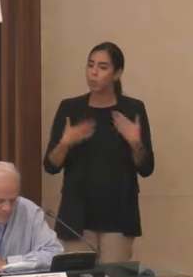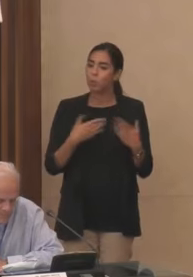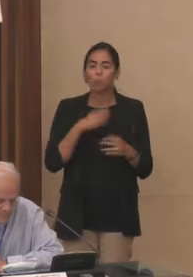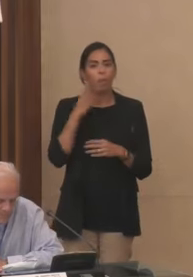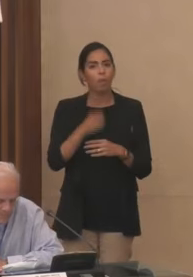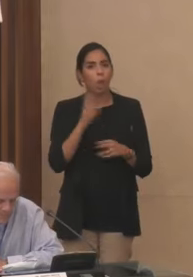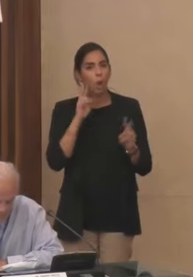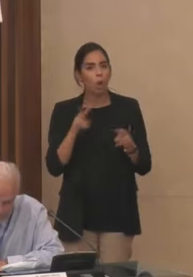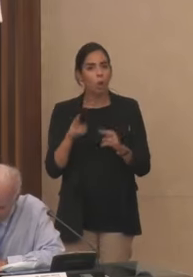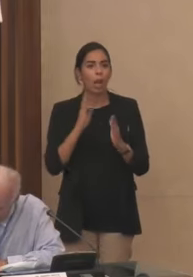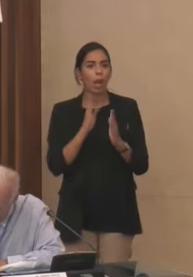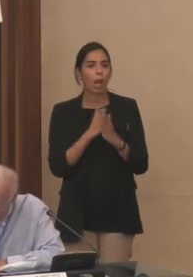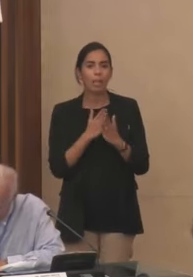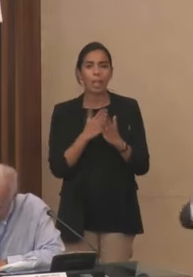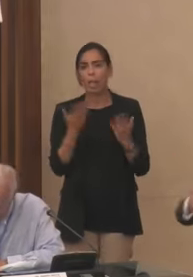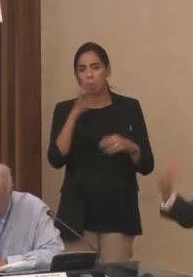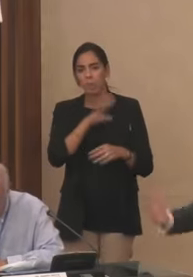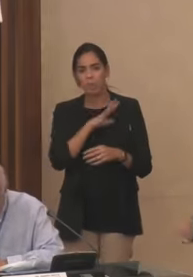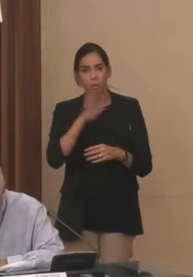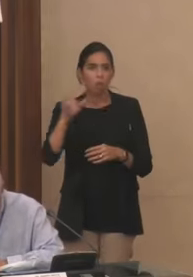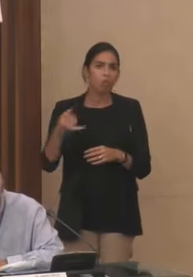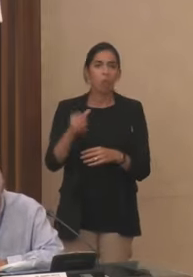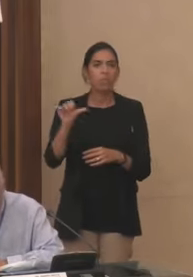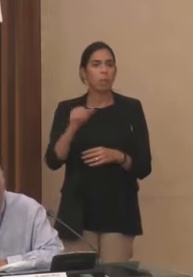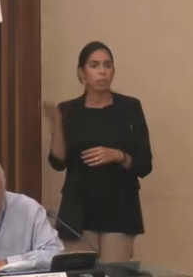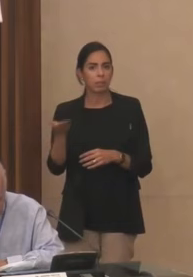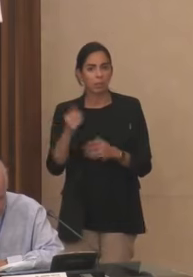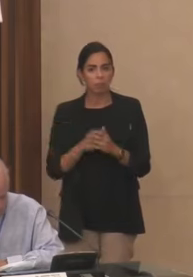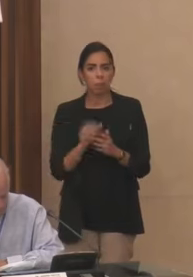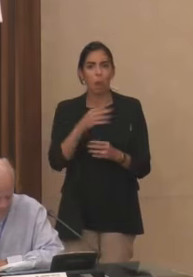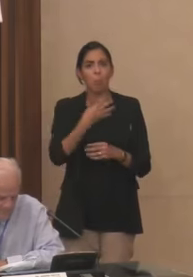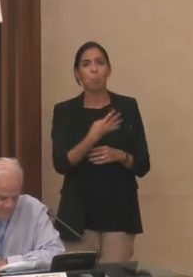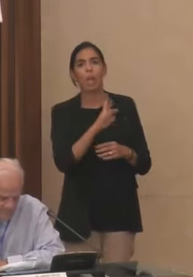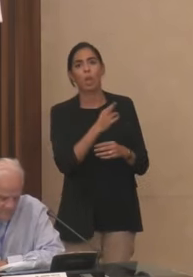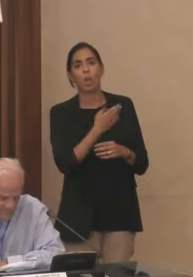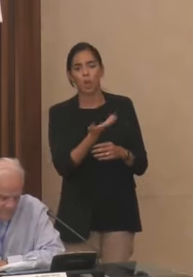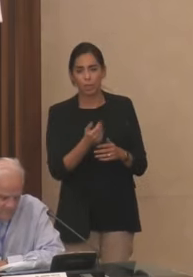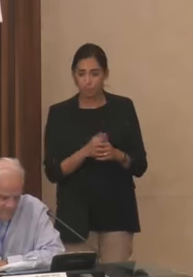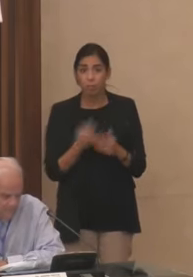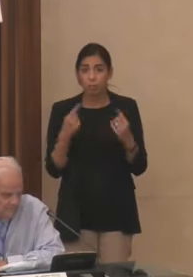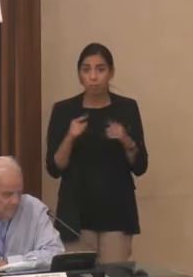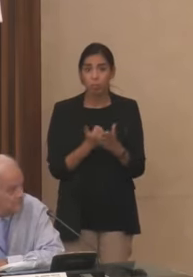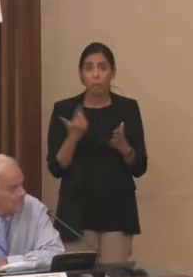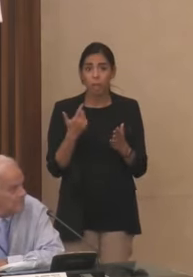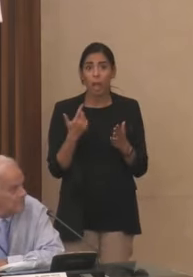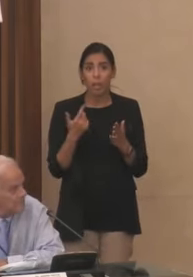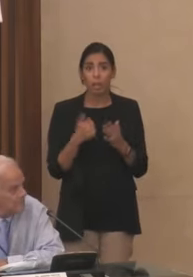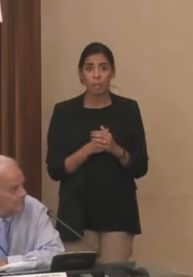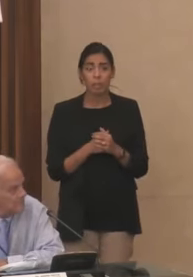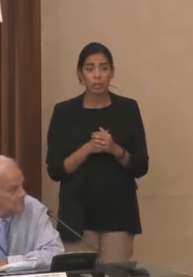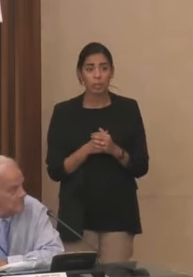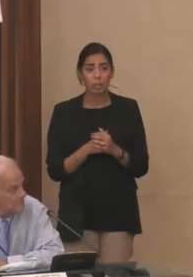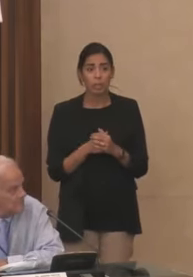a controllare la cartella del signor John Smith, del signor Mario Rossi. E questo è fondamentale.